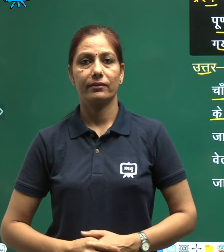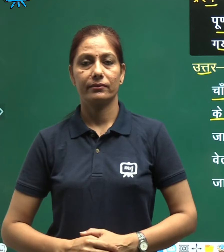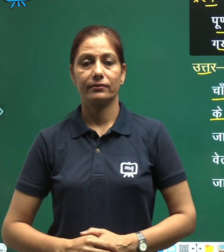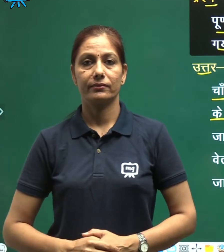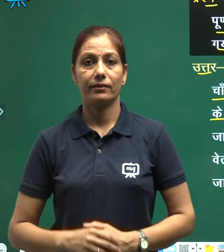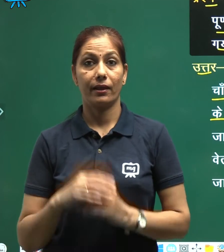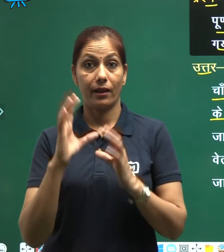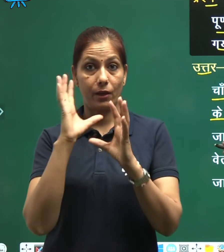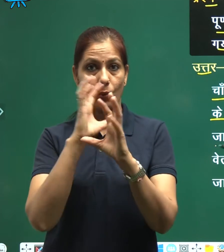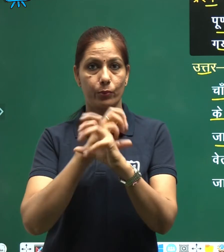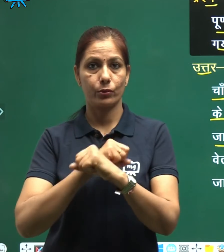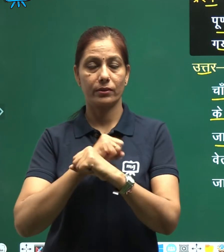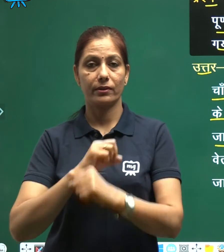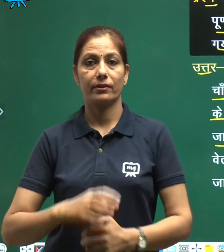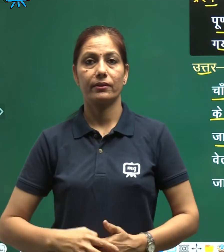लुप्त हो जाता है,